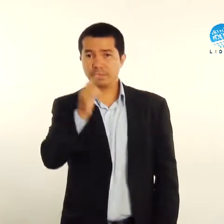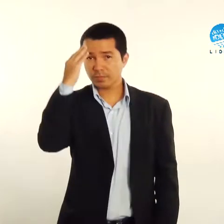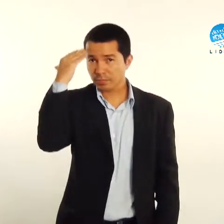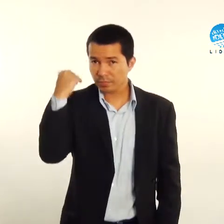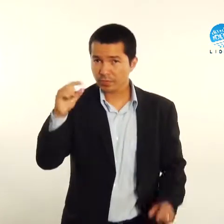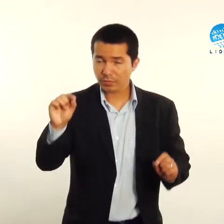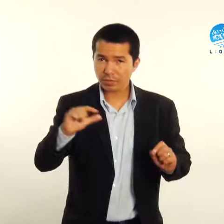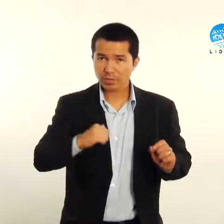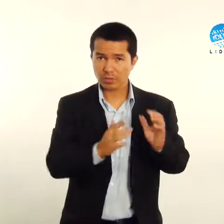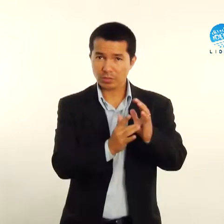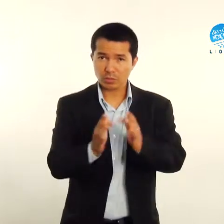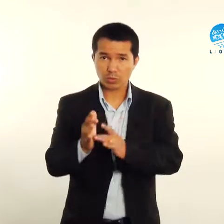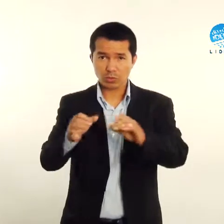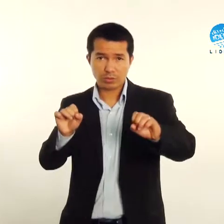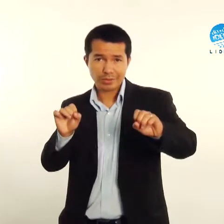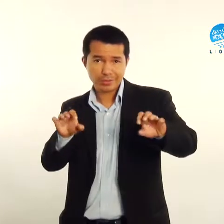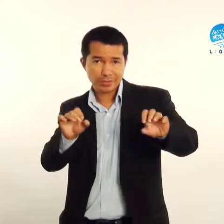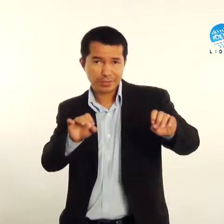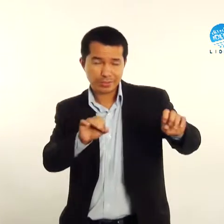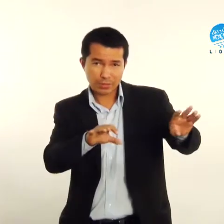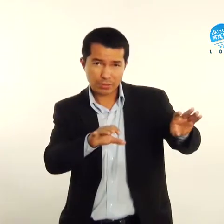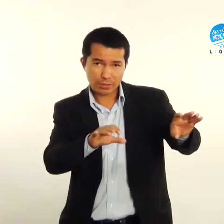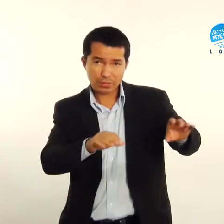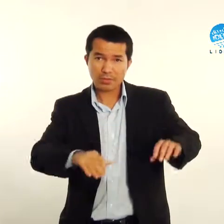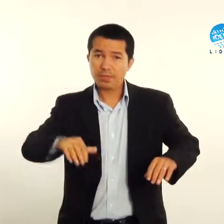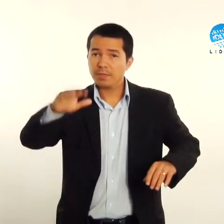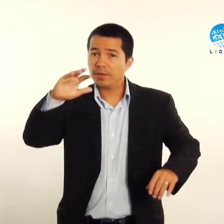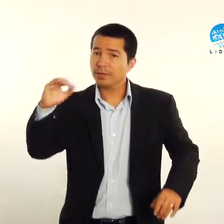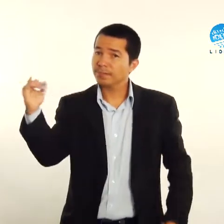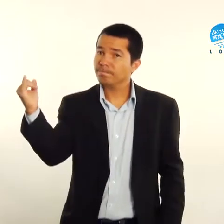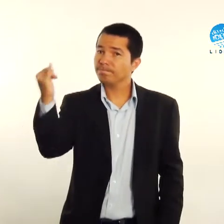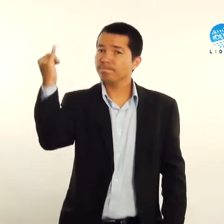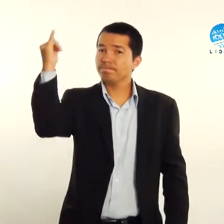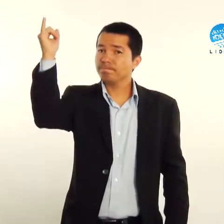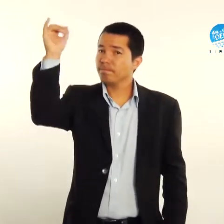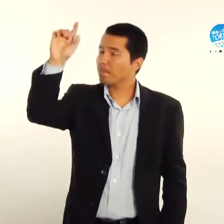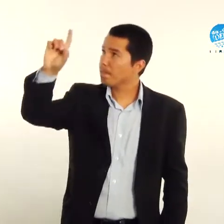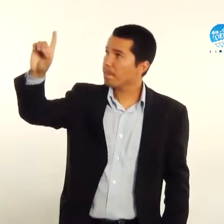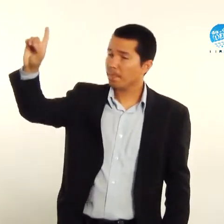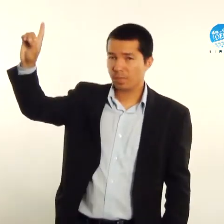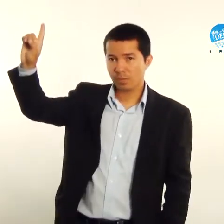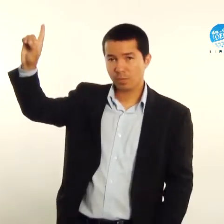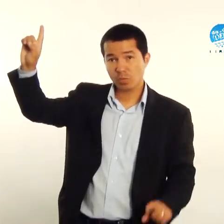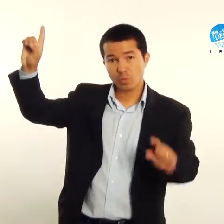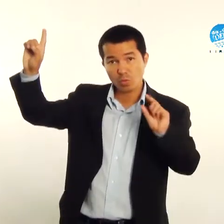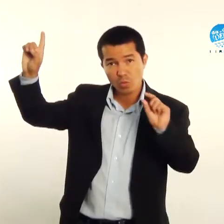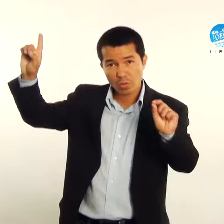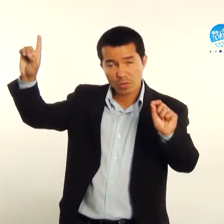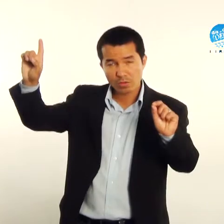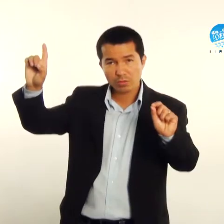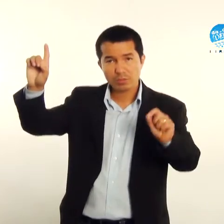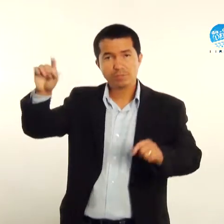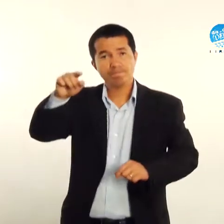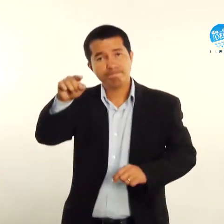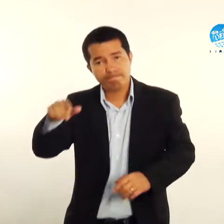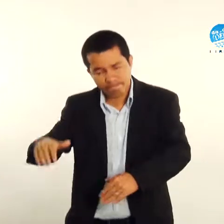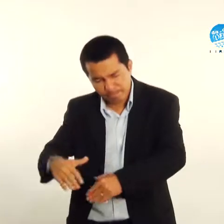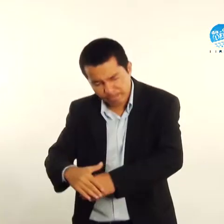Sabe o que Jesus está ensinando? É que o maior para Deus é aquele que tem a atitude de